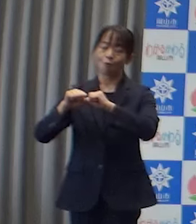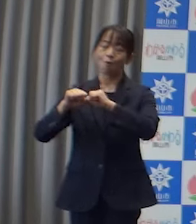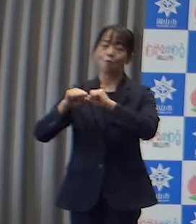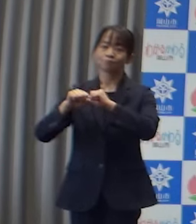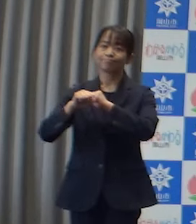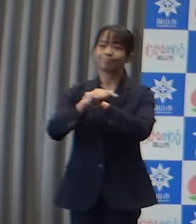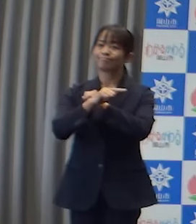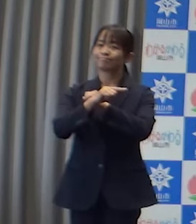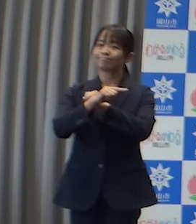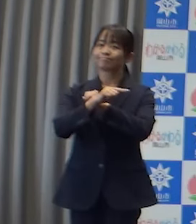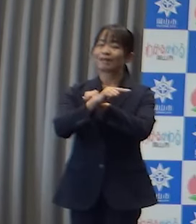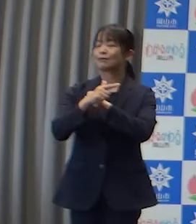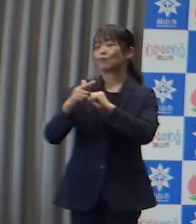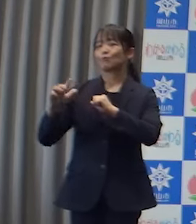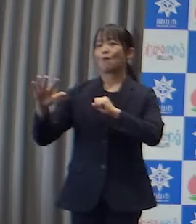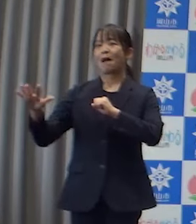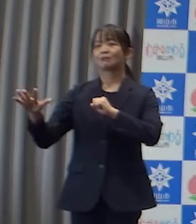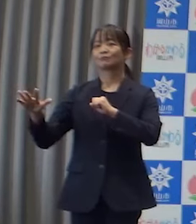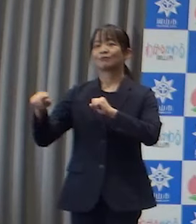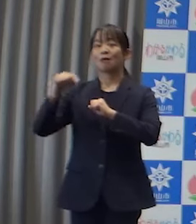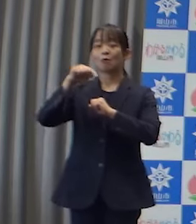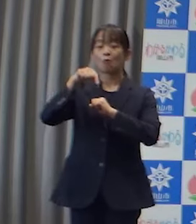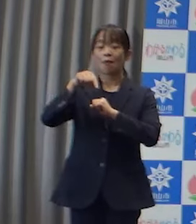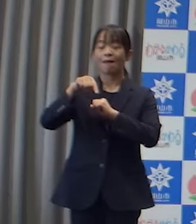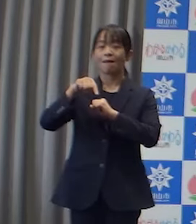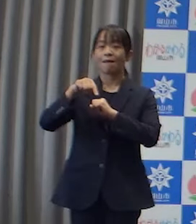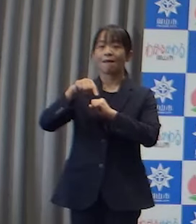ども、ESD 自身は非常に広い、